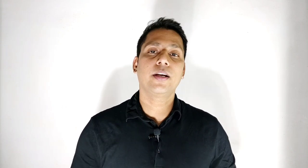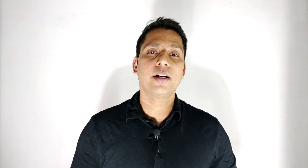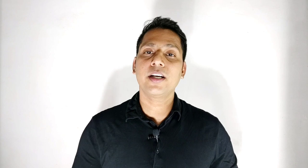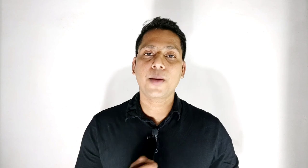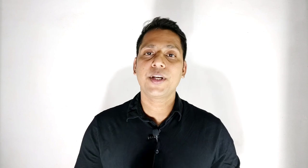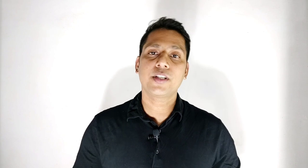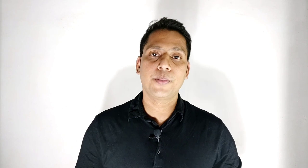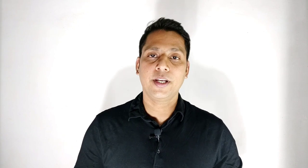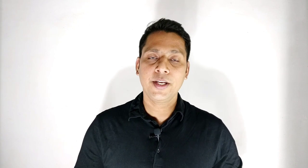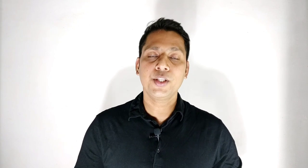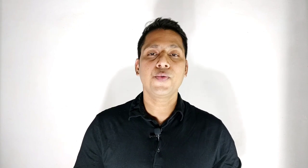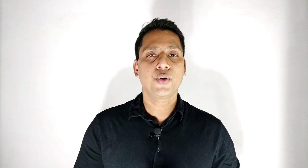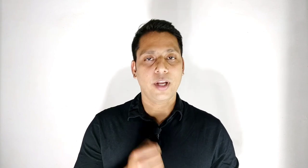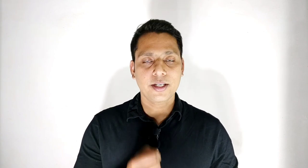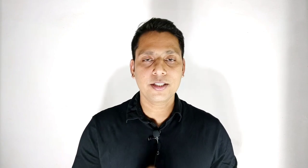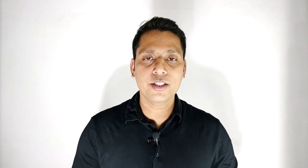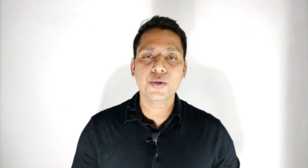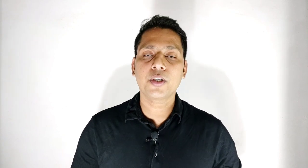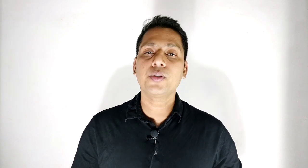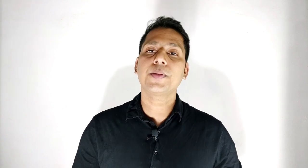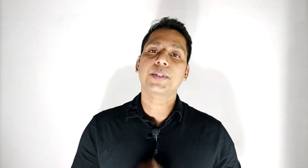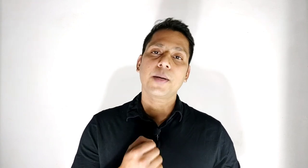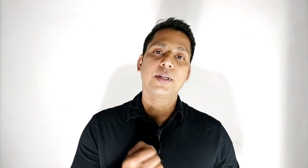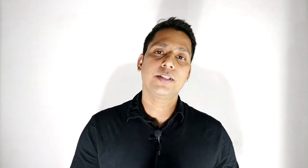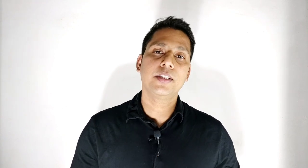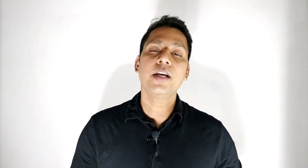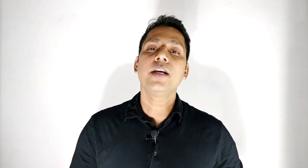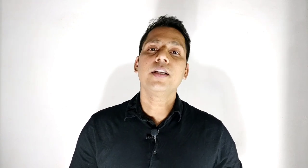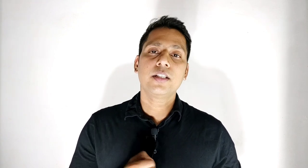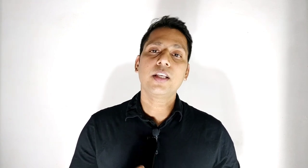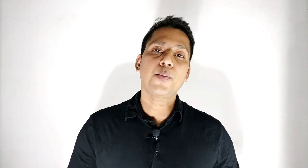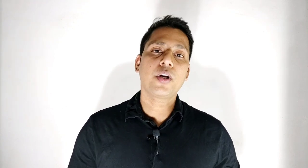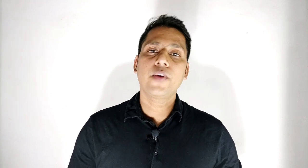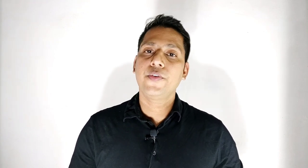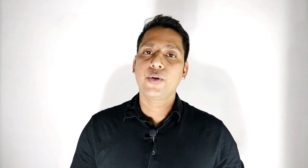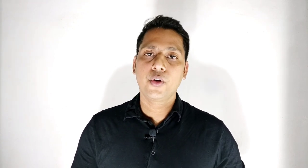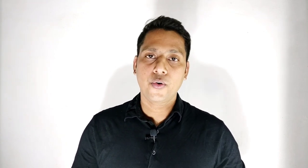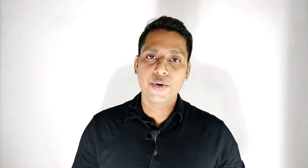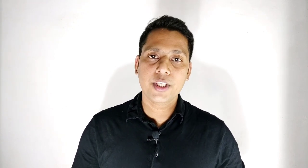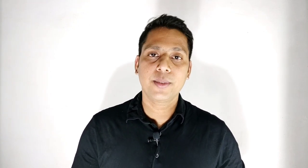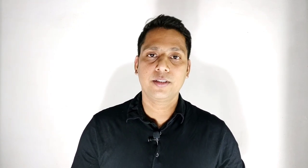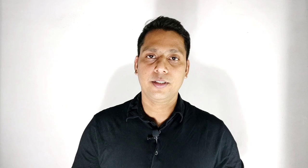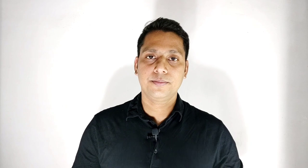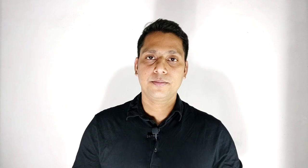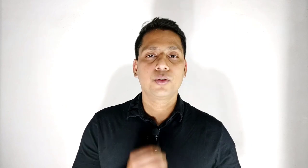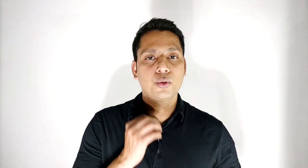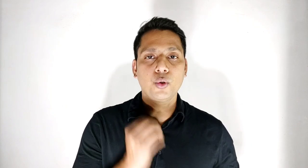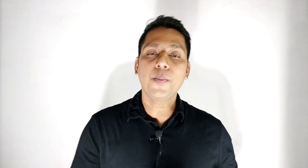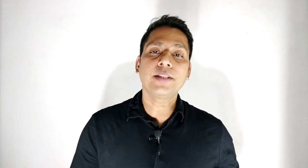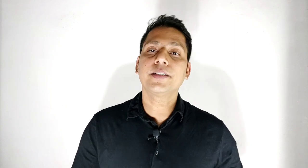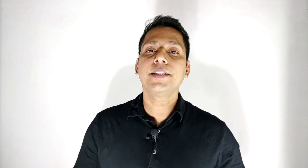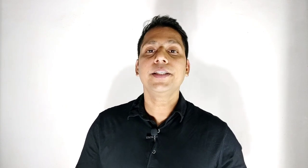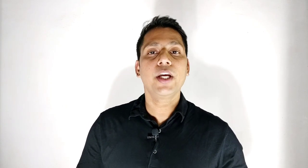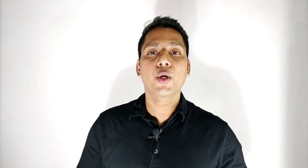पहले अगर आप में चैनल पर नए हैं तो वीडियो को लाइक कर दीजिए और चैनल को सब्सक्राइब कर लिजिए जिससे आपको आने वाले वीडियो को नॉटिफेक्शन मिलती रहें तो अब बात करते हैं यह